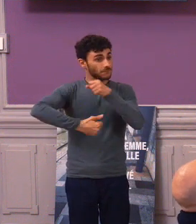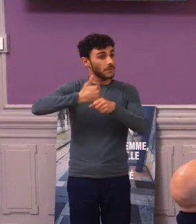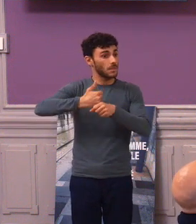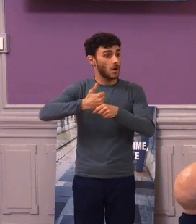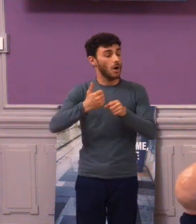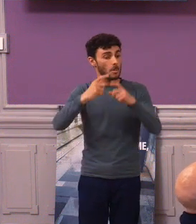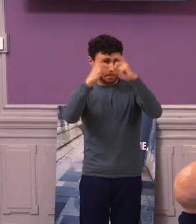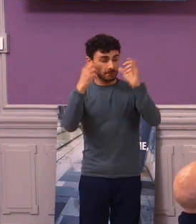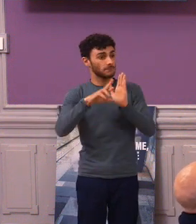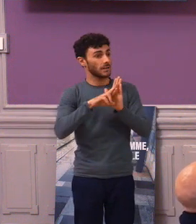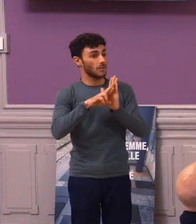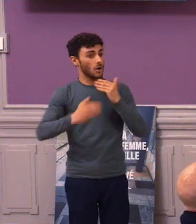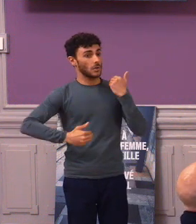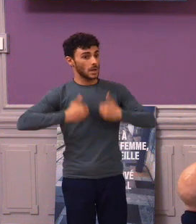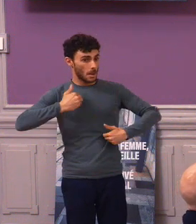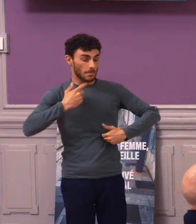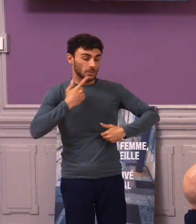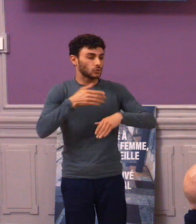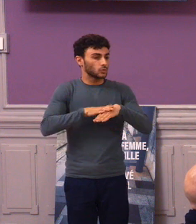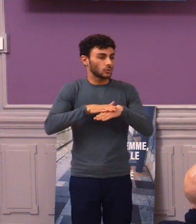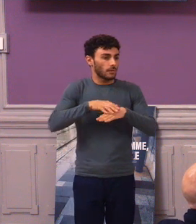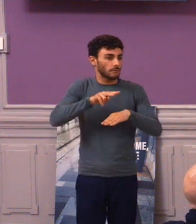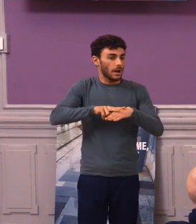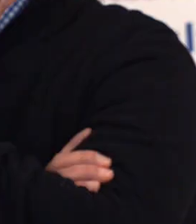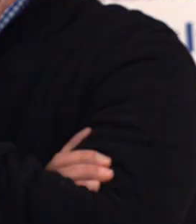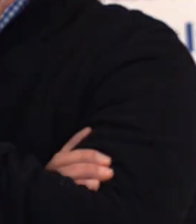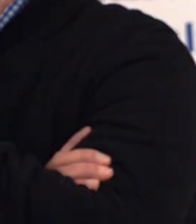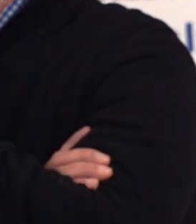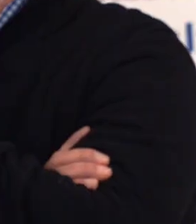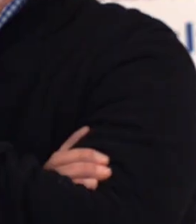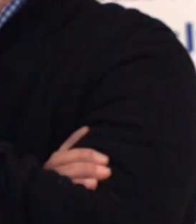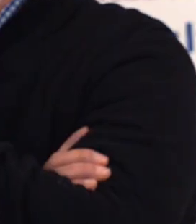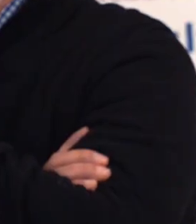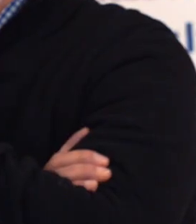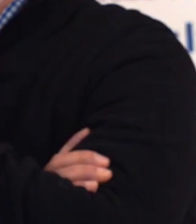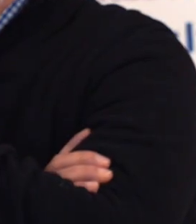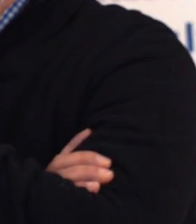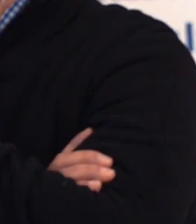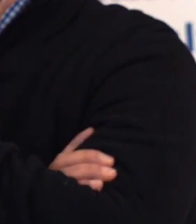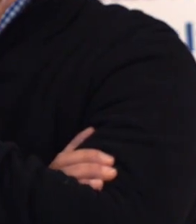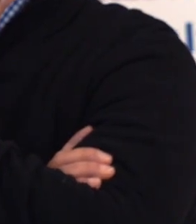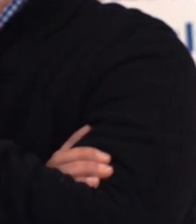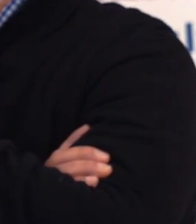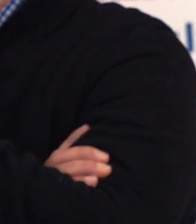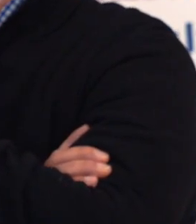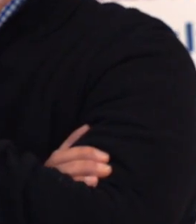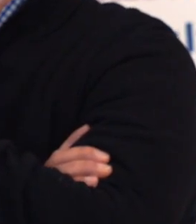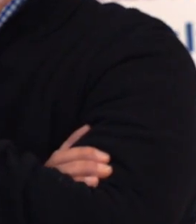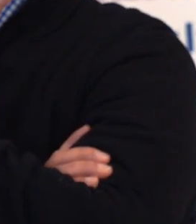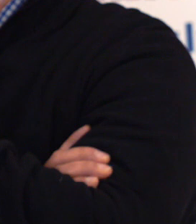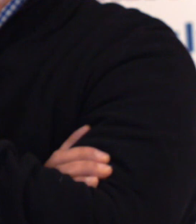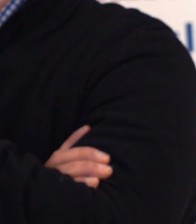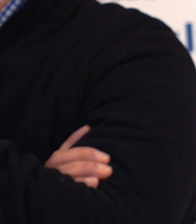référente handicap mais ça fait déjà trois ans que je suis référente handicap on travaille dessus mais après effectivement suivant les projets si c'est plus